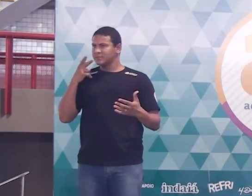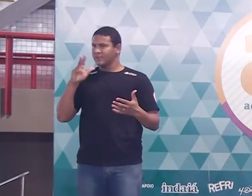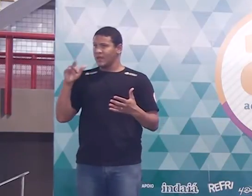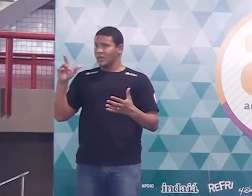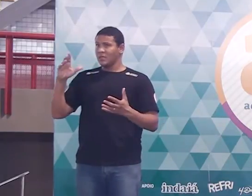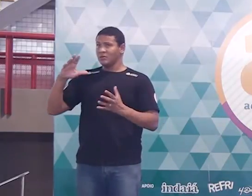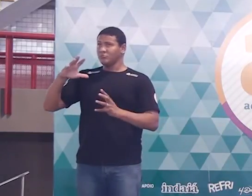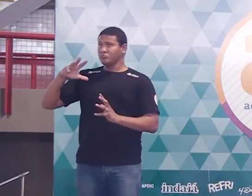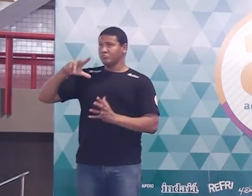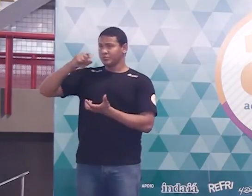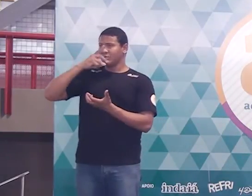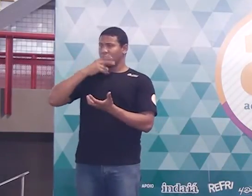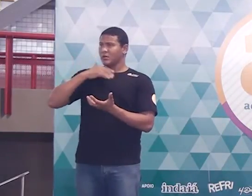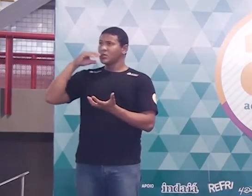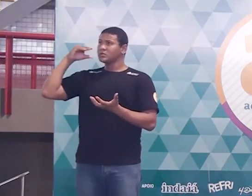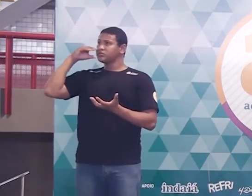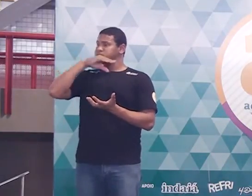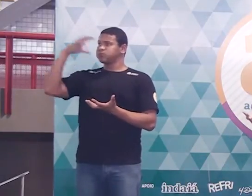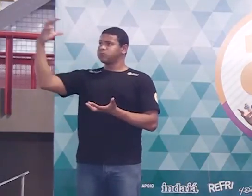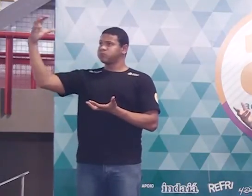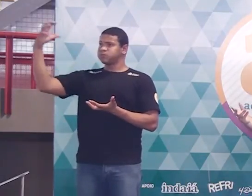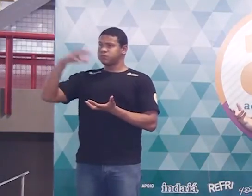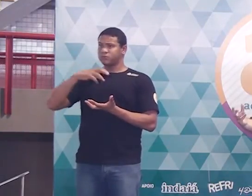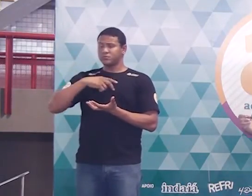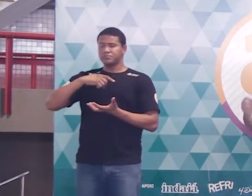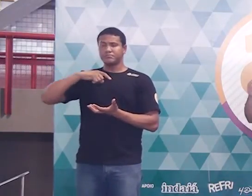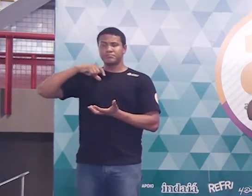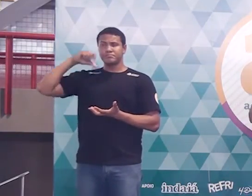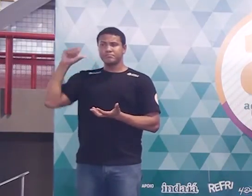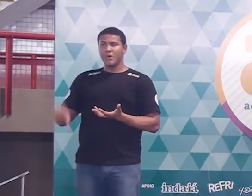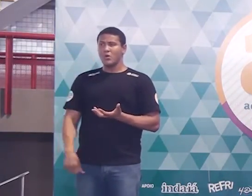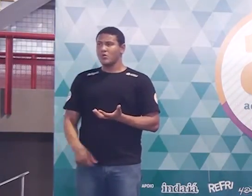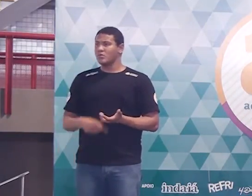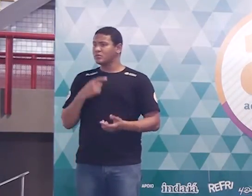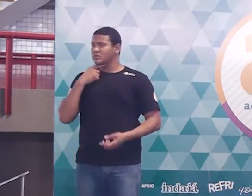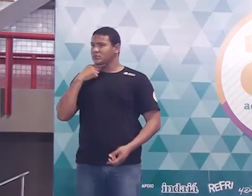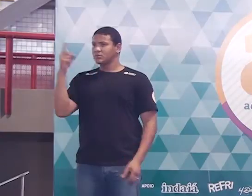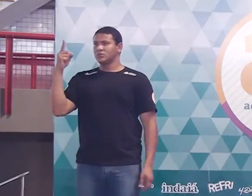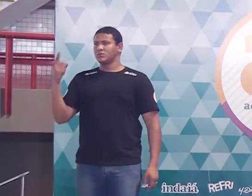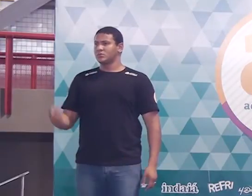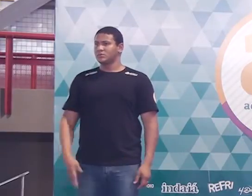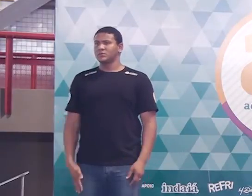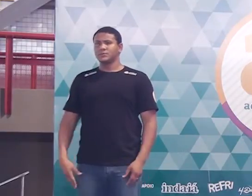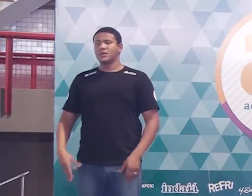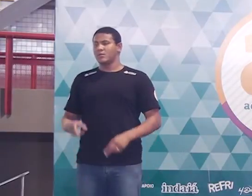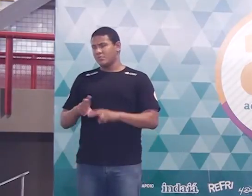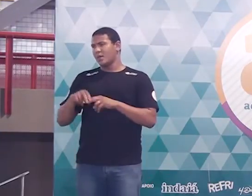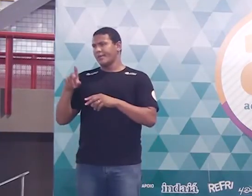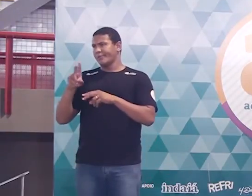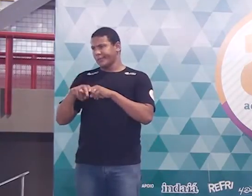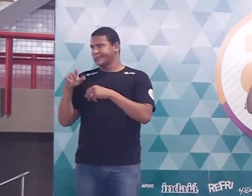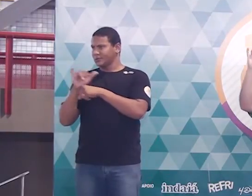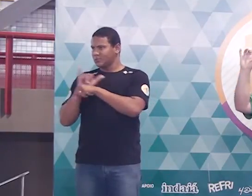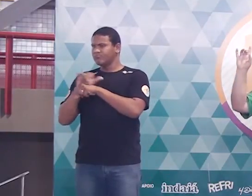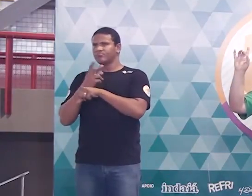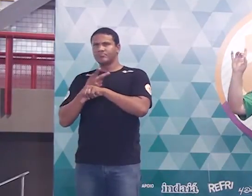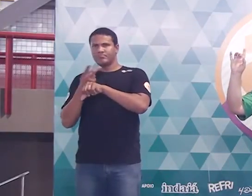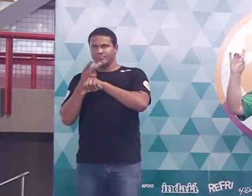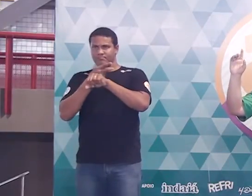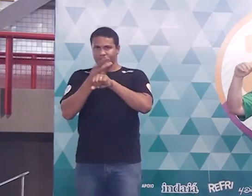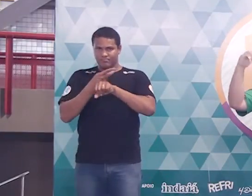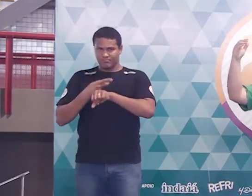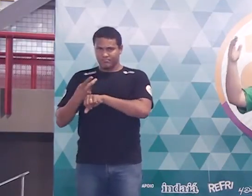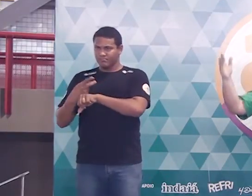efeito estufa sem condições. Daí porque já existem buscas por alternativas. E uma